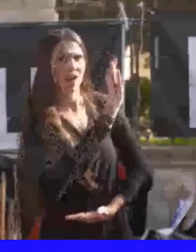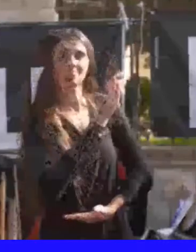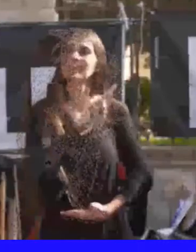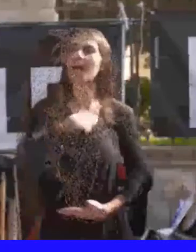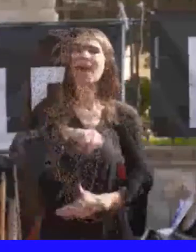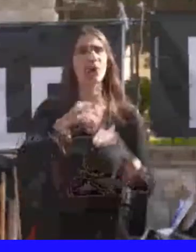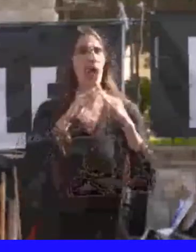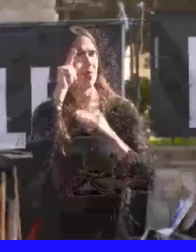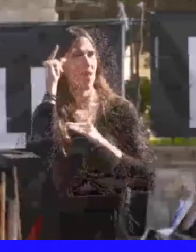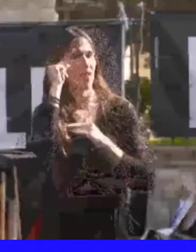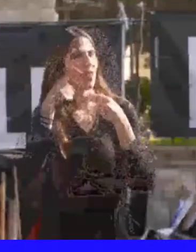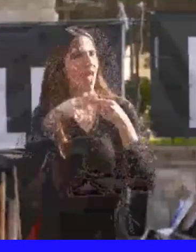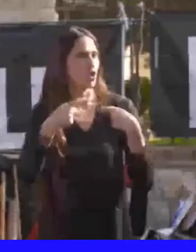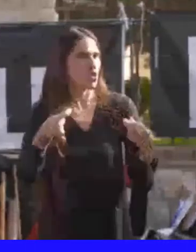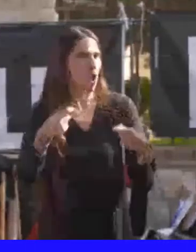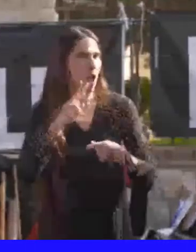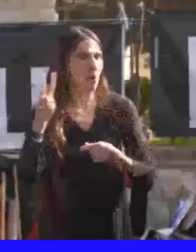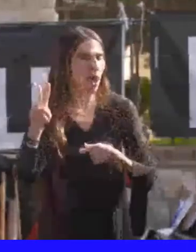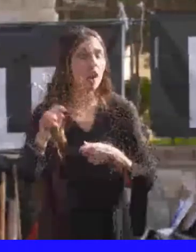גרים בתל אביב ליד שוק הכרמל,